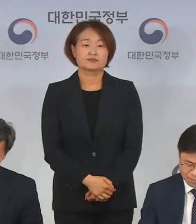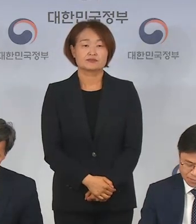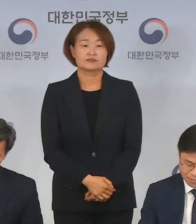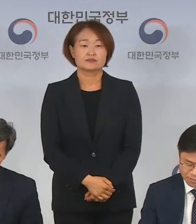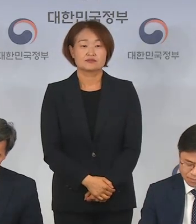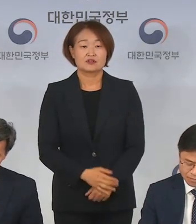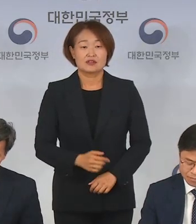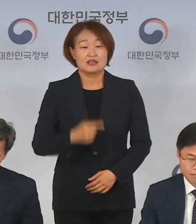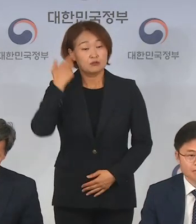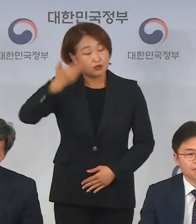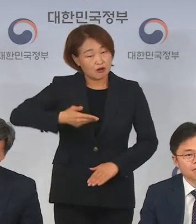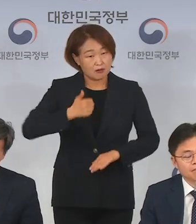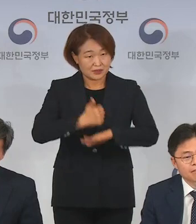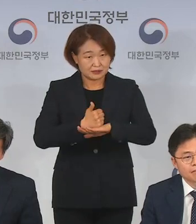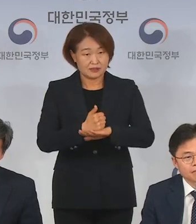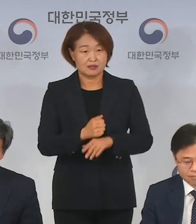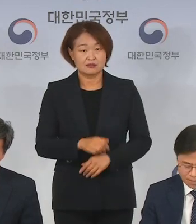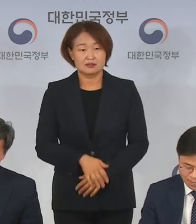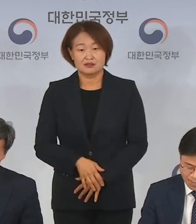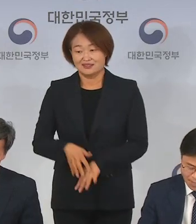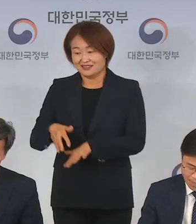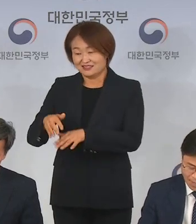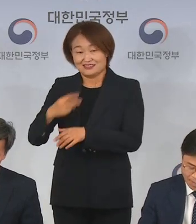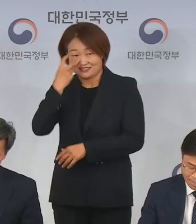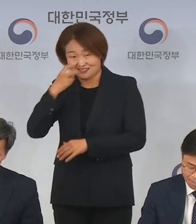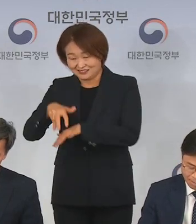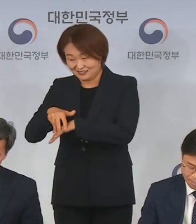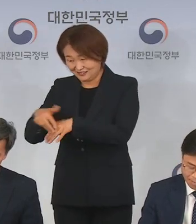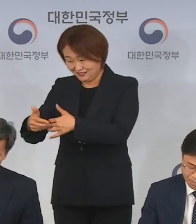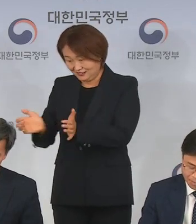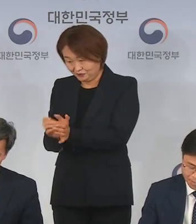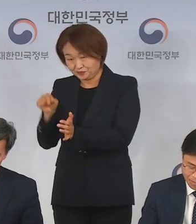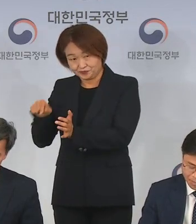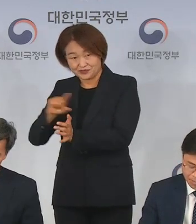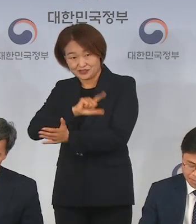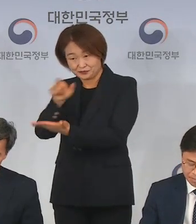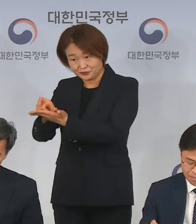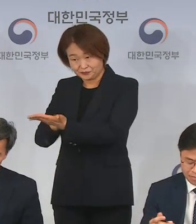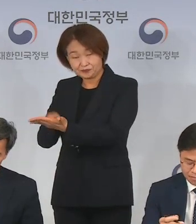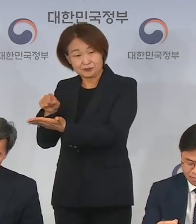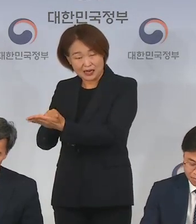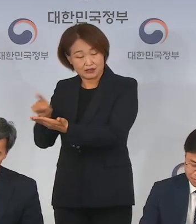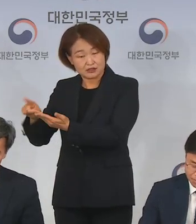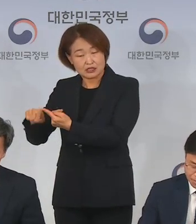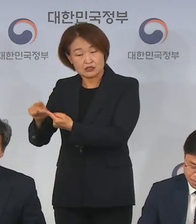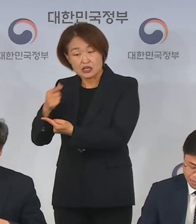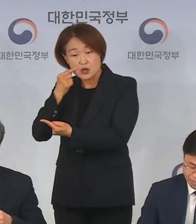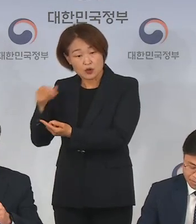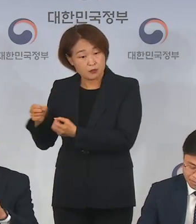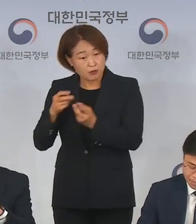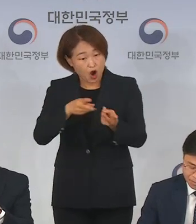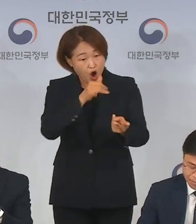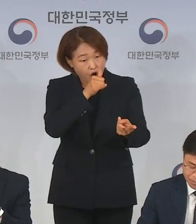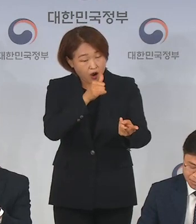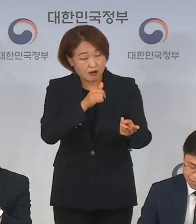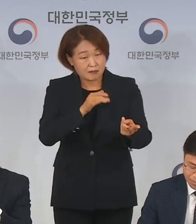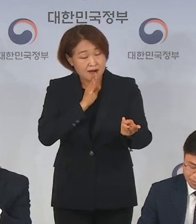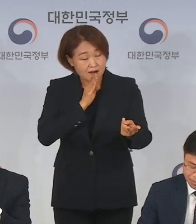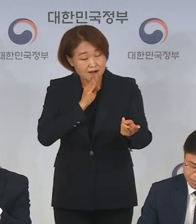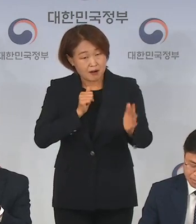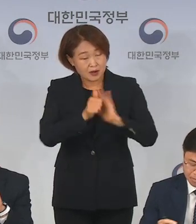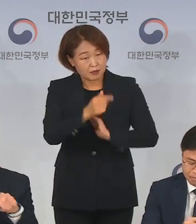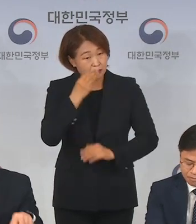네, 그 마지막으로 그 시찰단 명단 일본에게 통보가 됐는지 그 시설 출입 원활하게 이루어질 계획인지 궁금합니다.